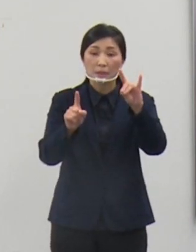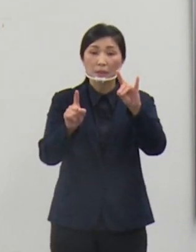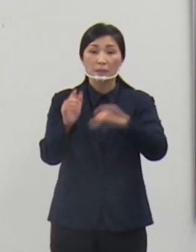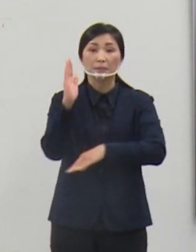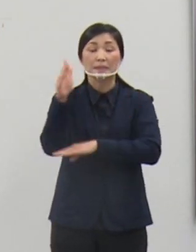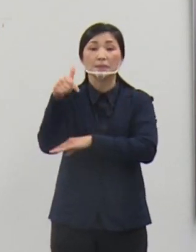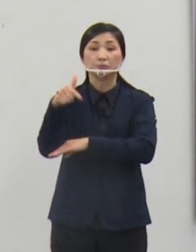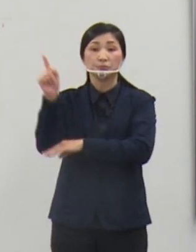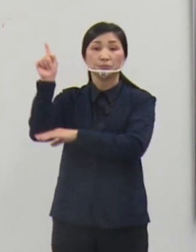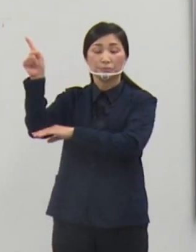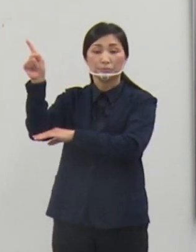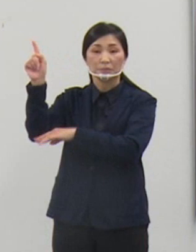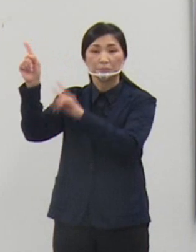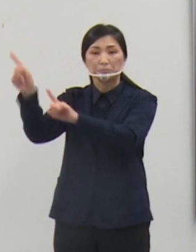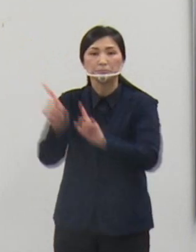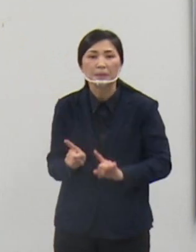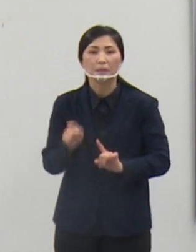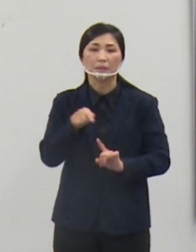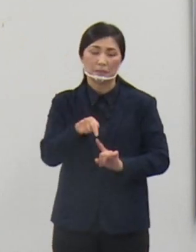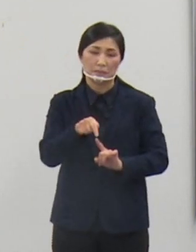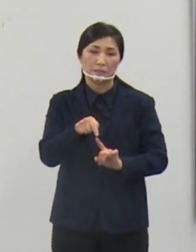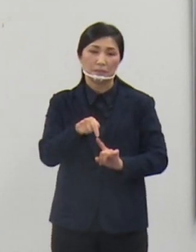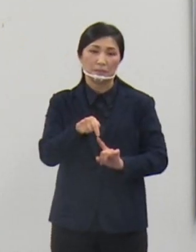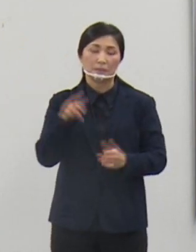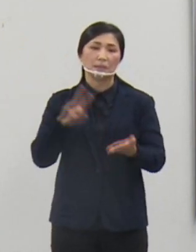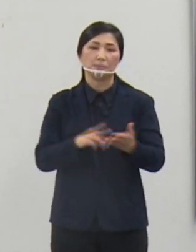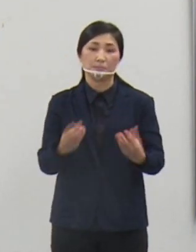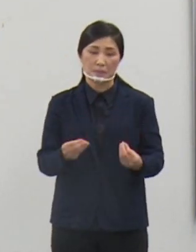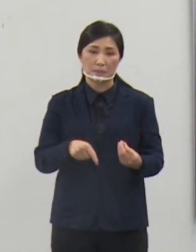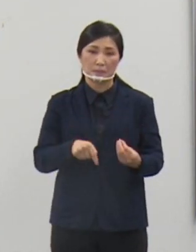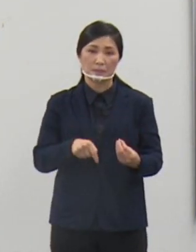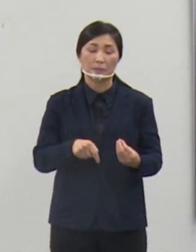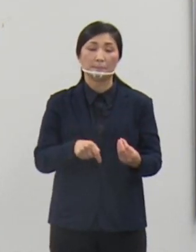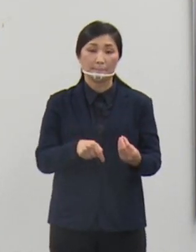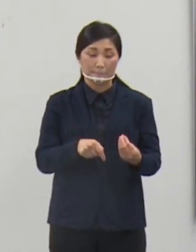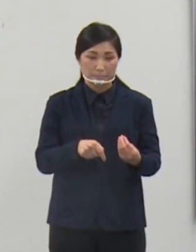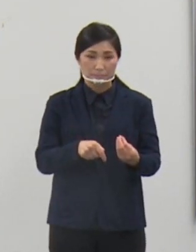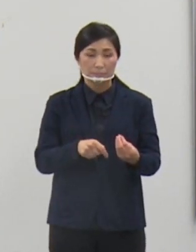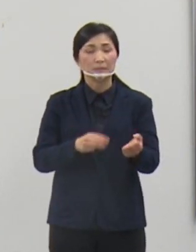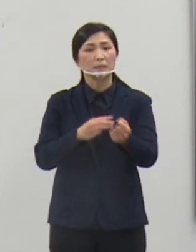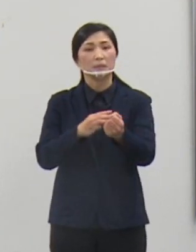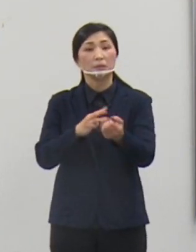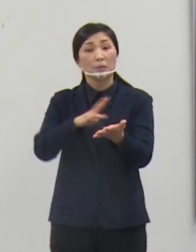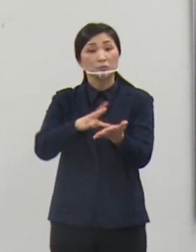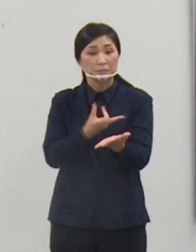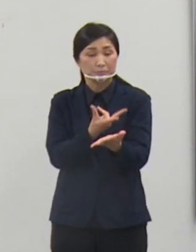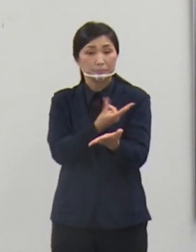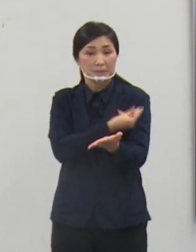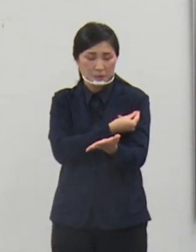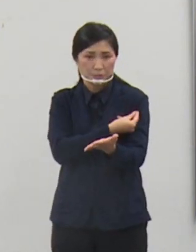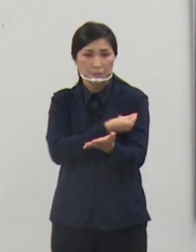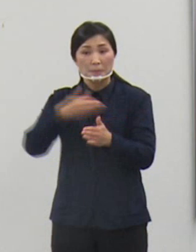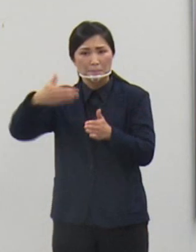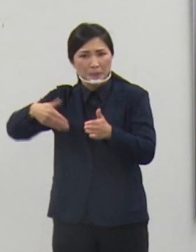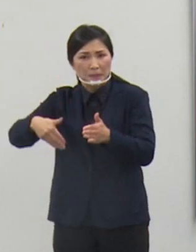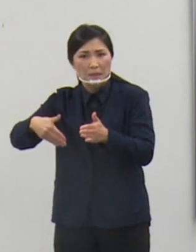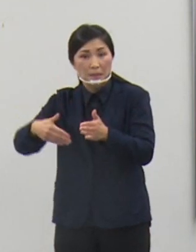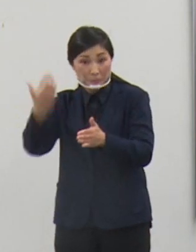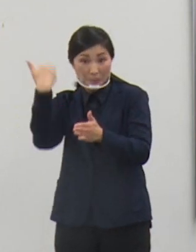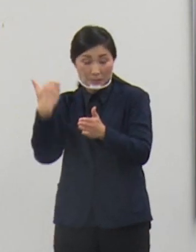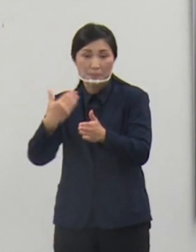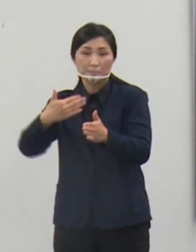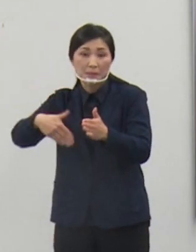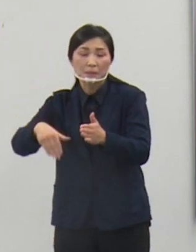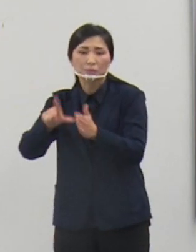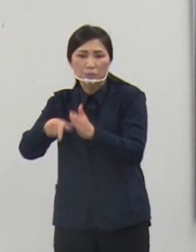に準拠したものでございますが、ワクチン接種が行われていない時期における新規感染者数と医療逼迫との